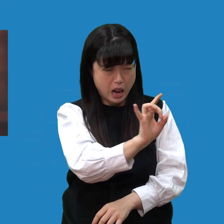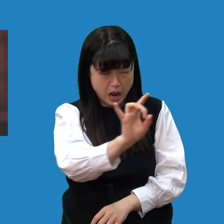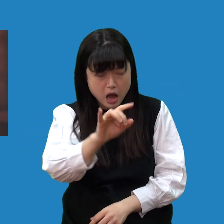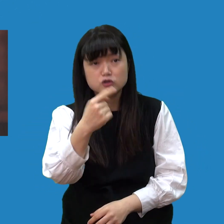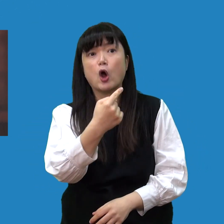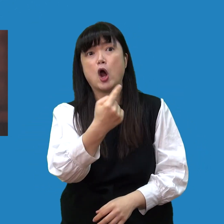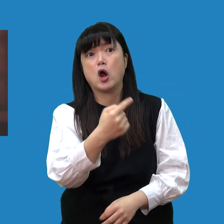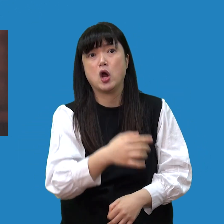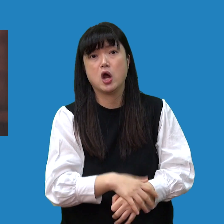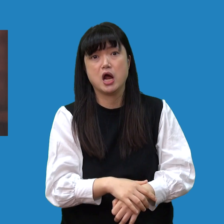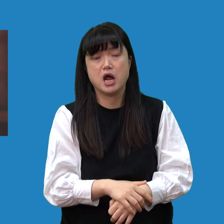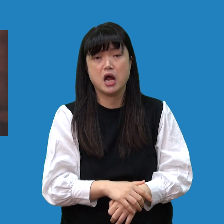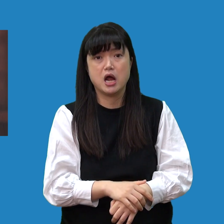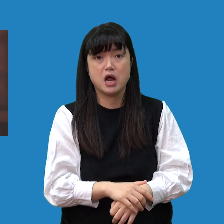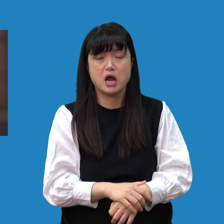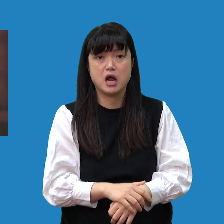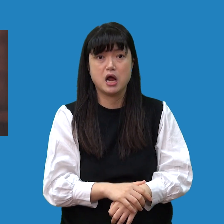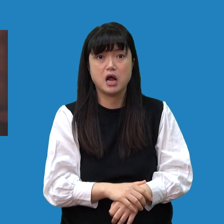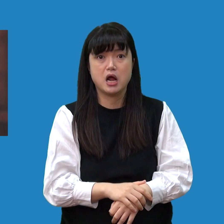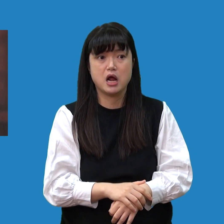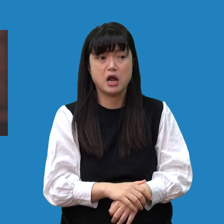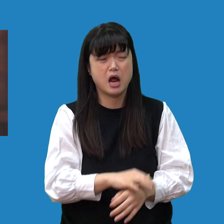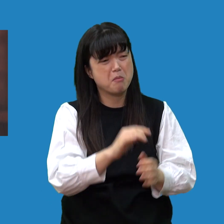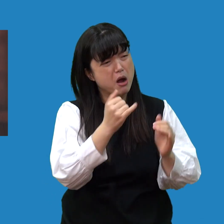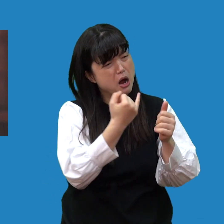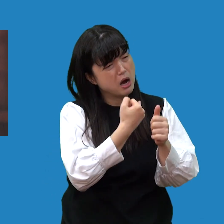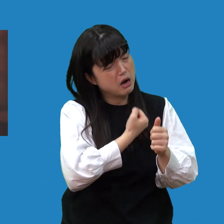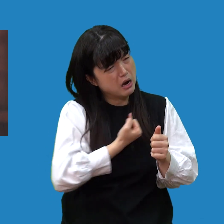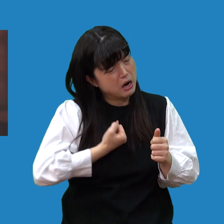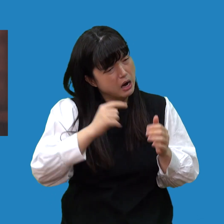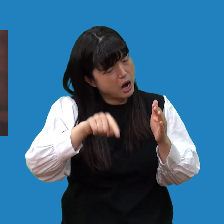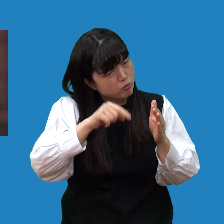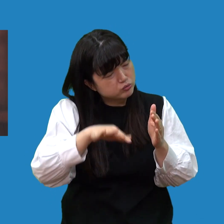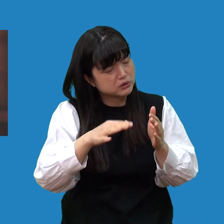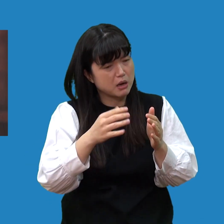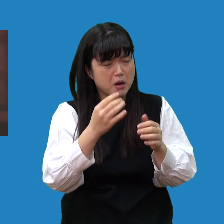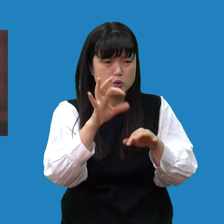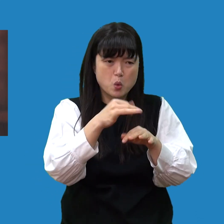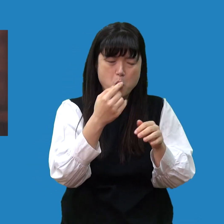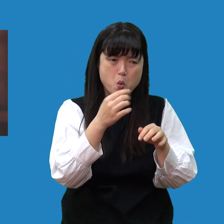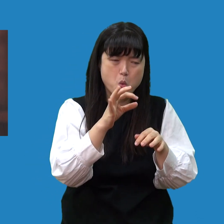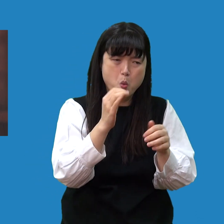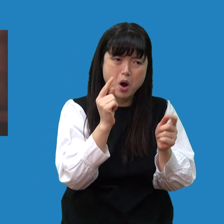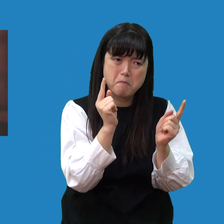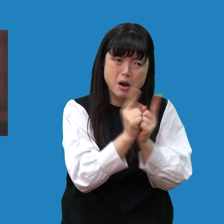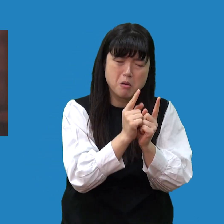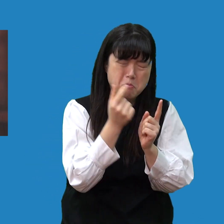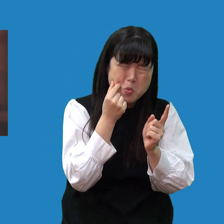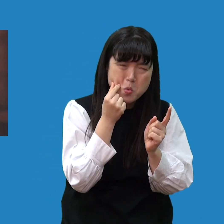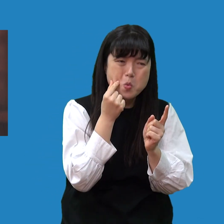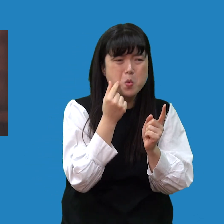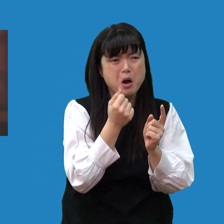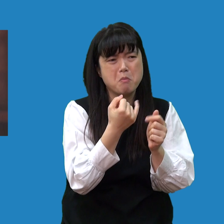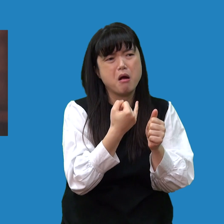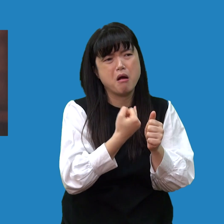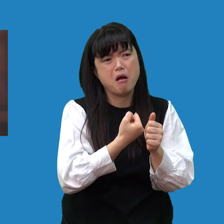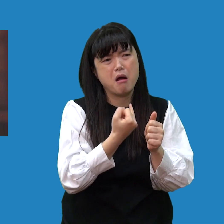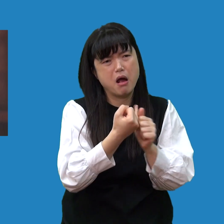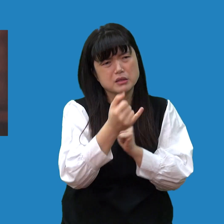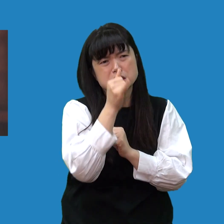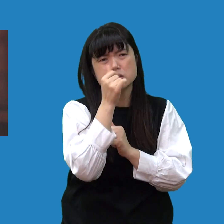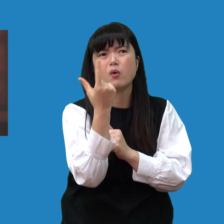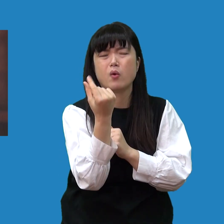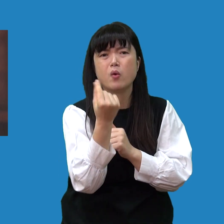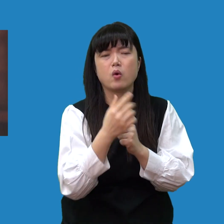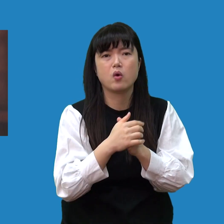1000명. 아마 이 여인들 건에는 솔로몬의 용안을 뵙지도 못한 여인들도 많았을 거예요. 네. 그래도